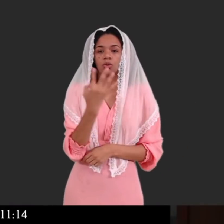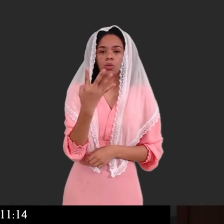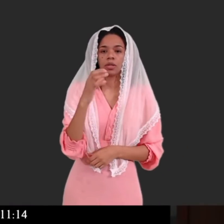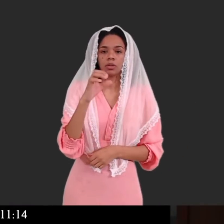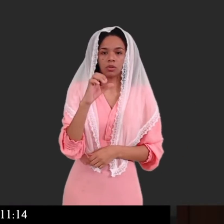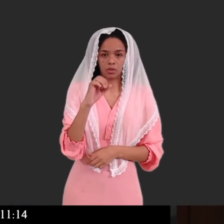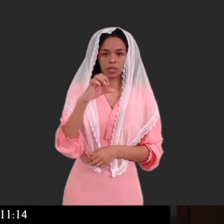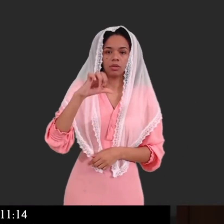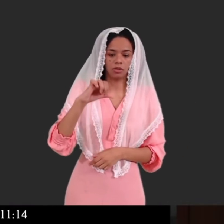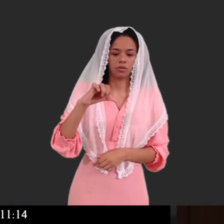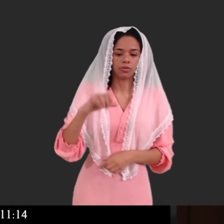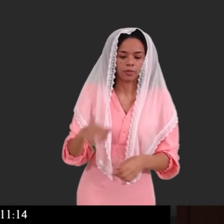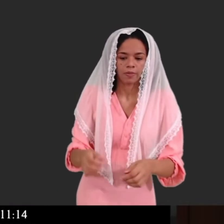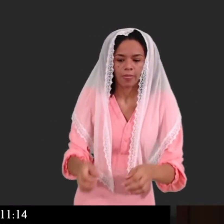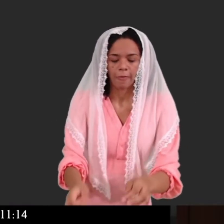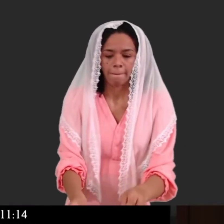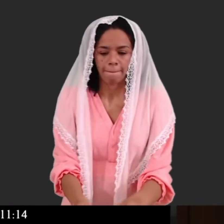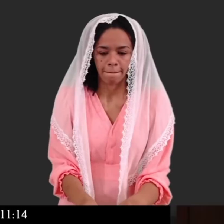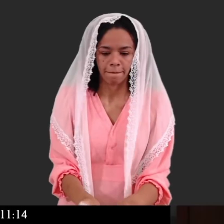409.